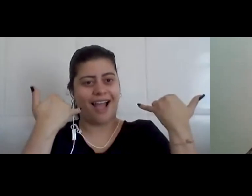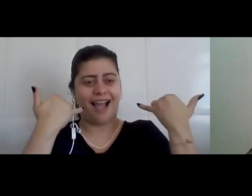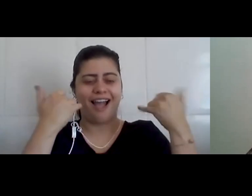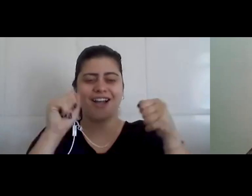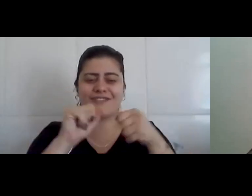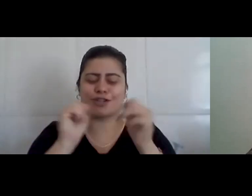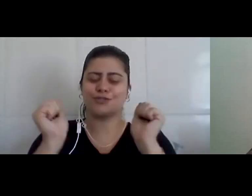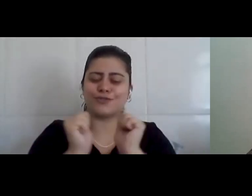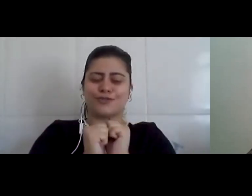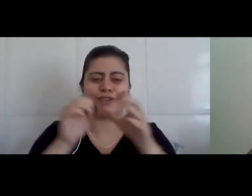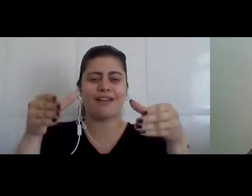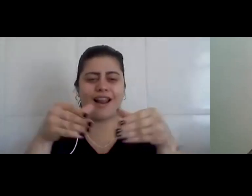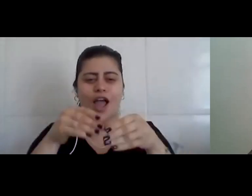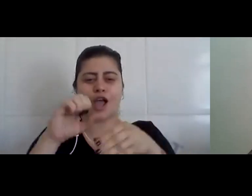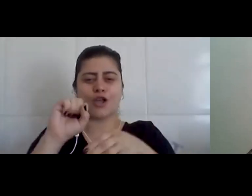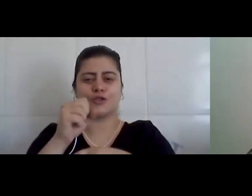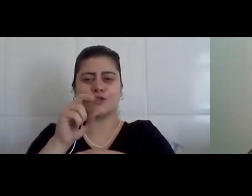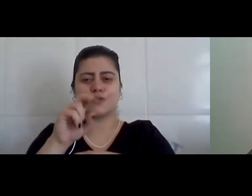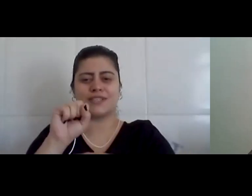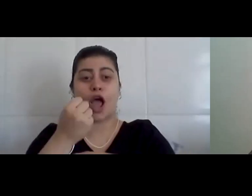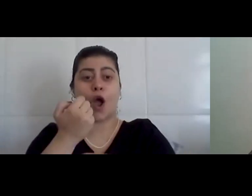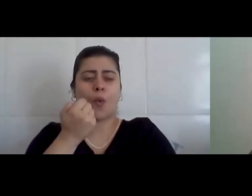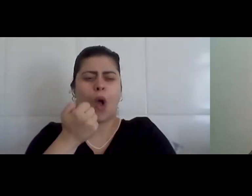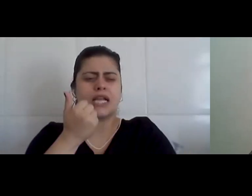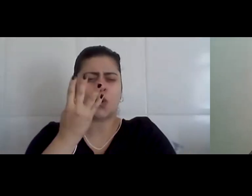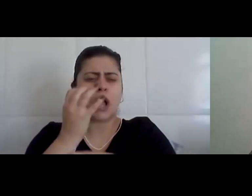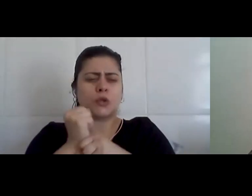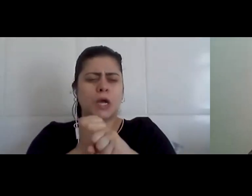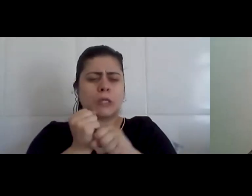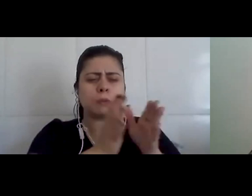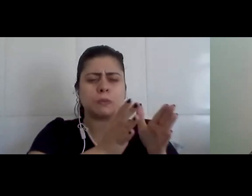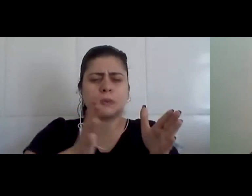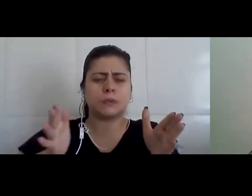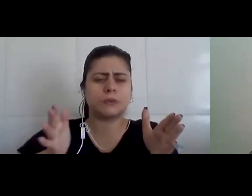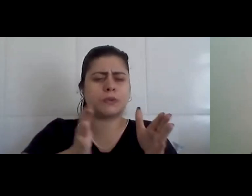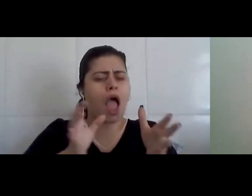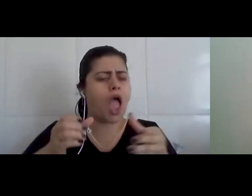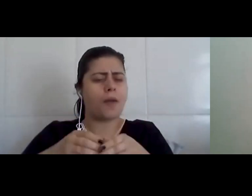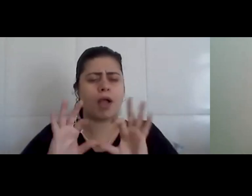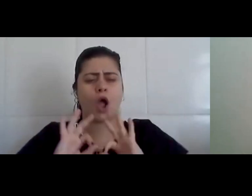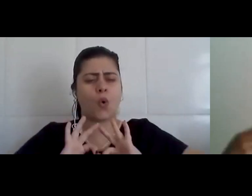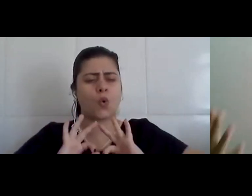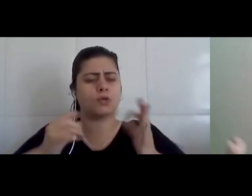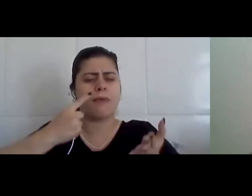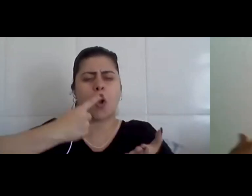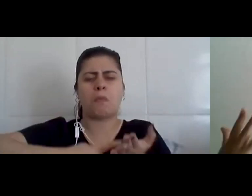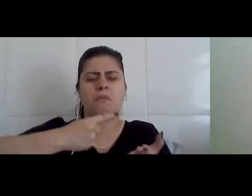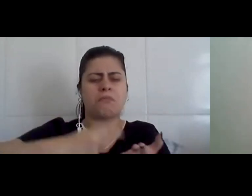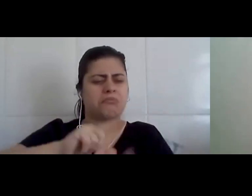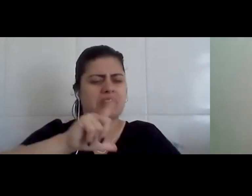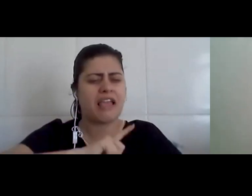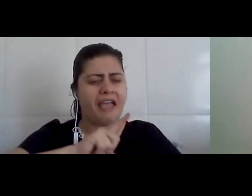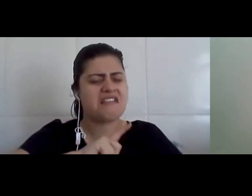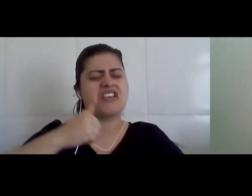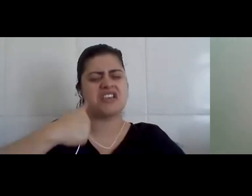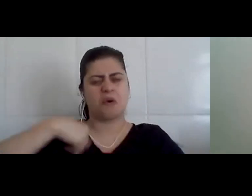quase 4 anos, uma equipe muito competente, muito qualificada, comprometida com o trabalho, e observo, sou testemunha, né, de como a cada ano